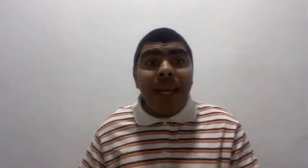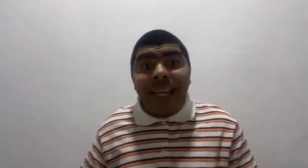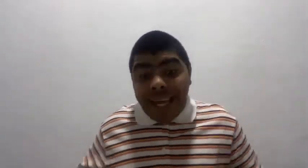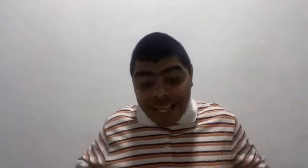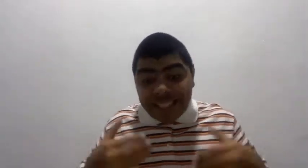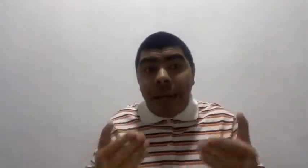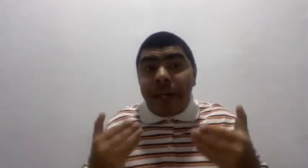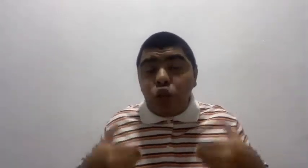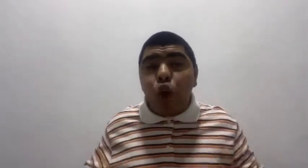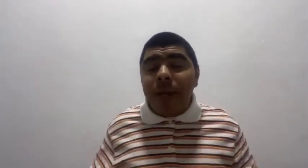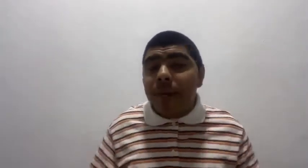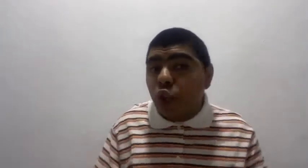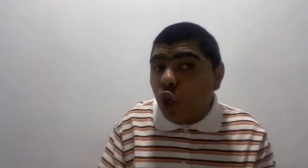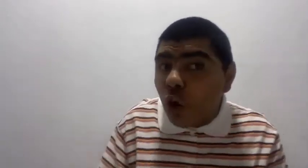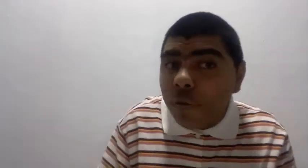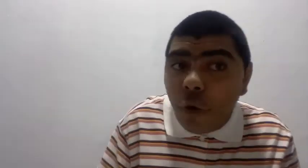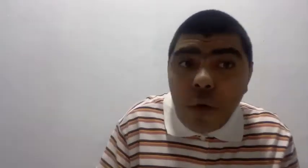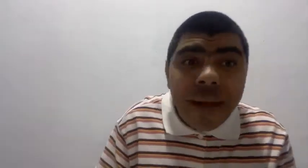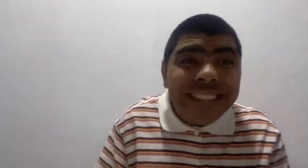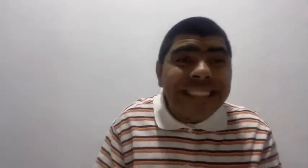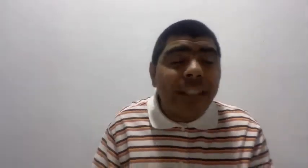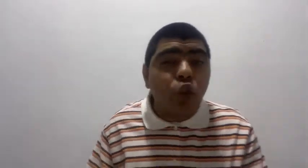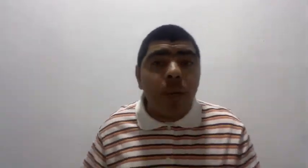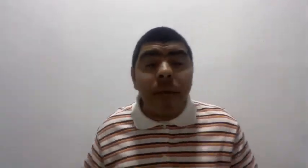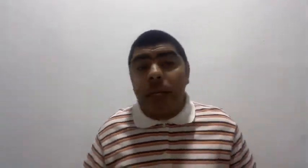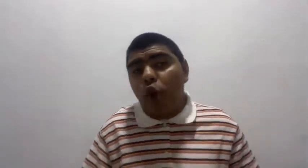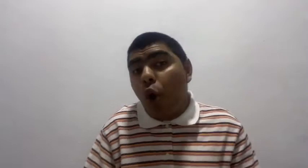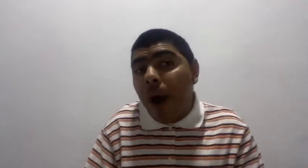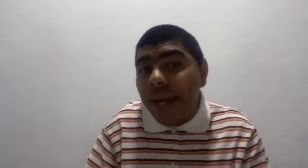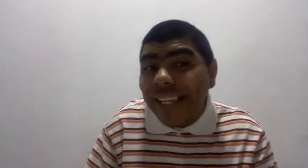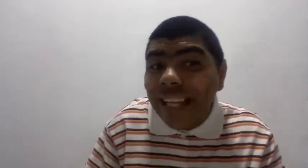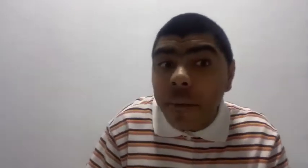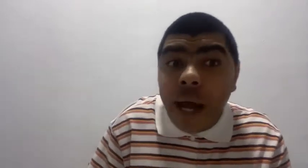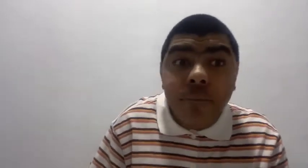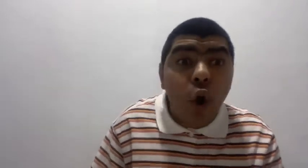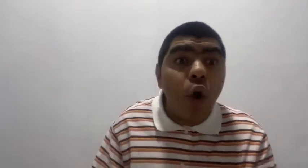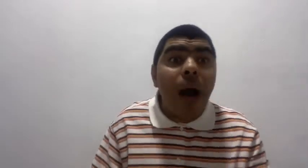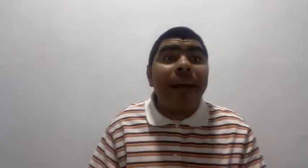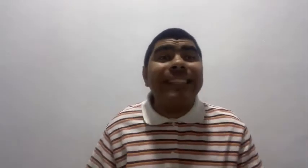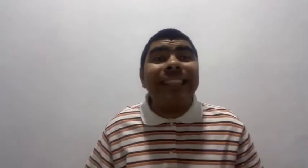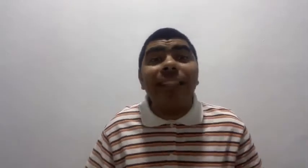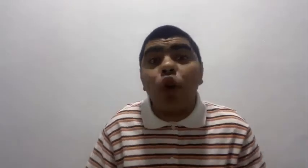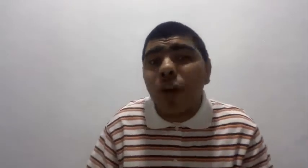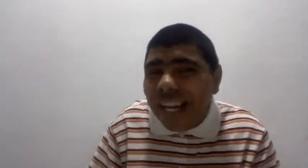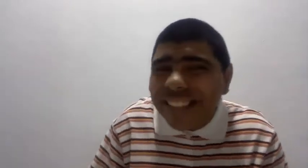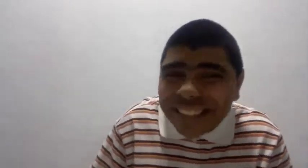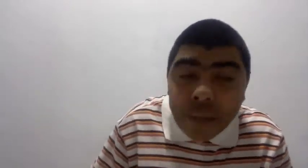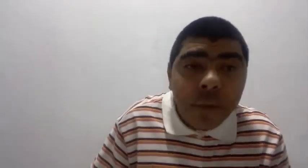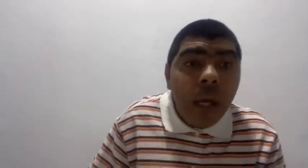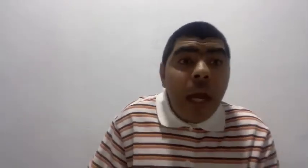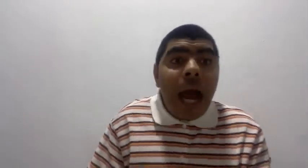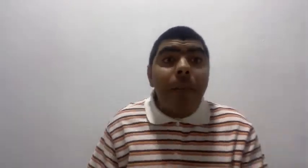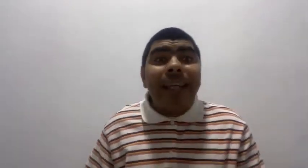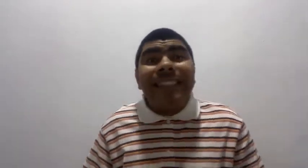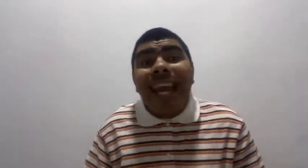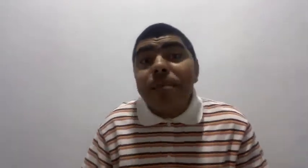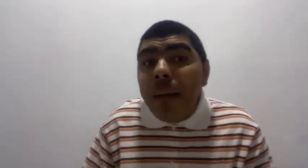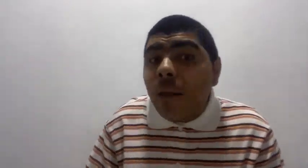en este verso bíblico y conforme al texto bíblico, amén, está hablando, amén, de ignorante, amén, de